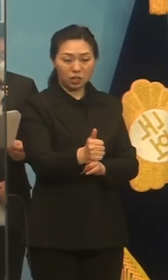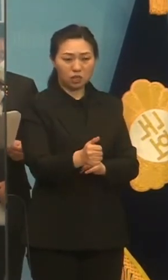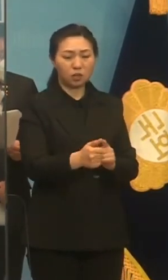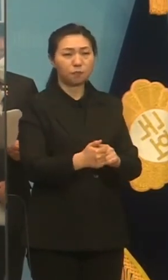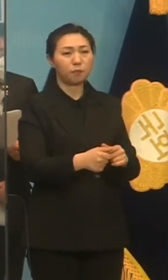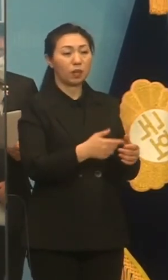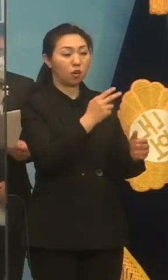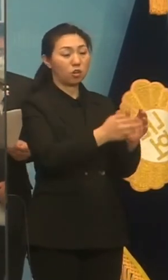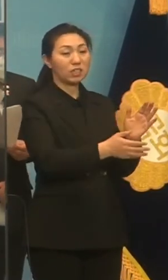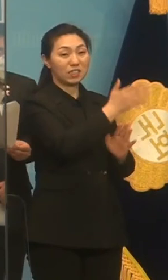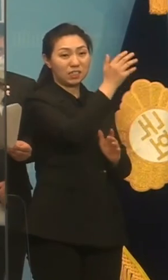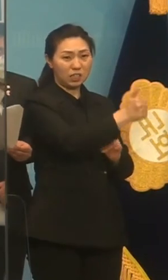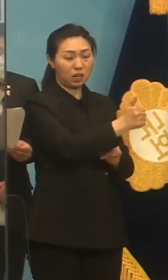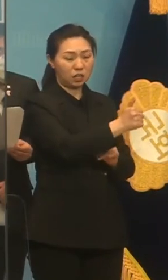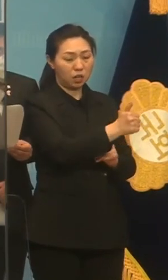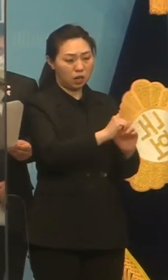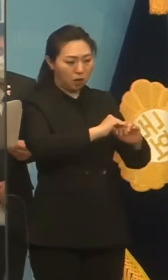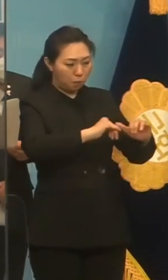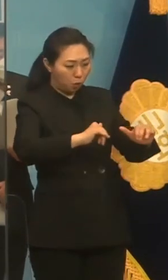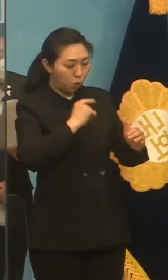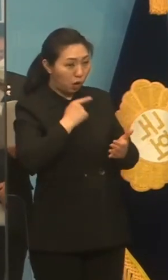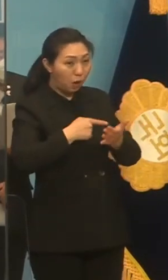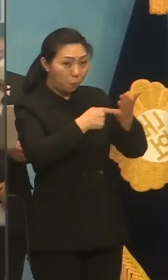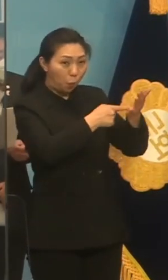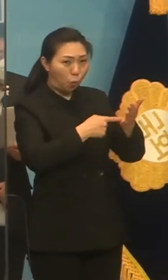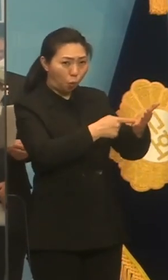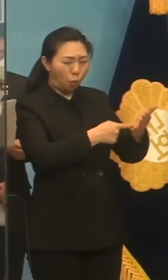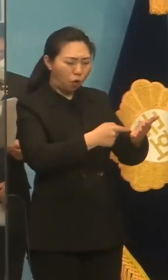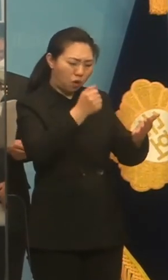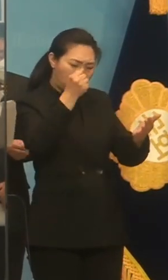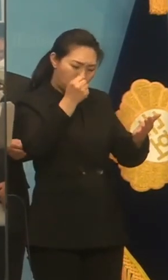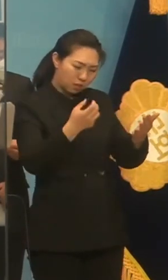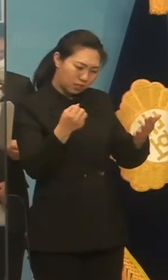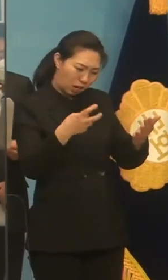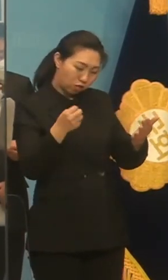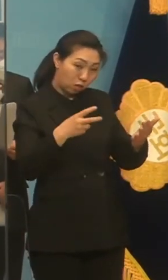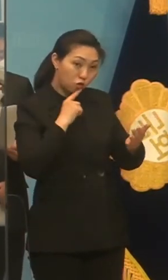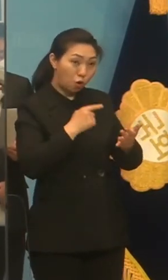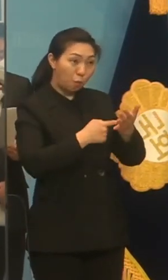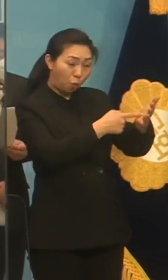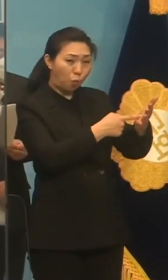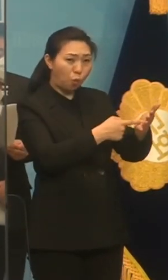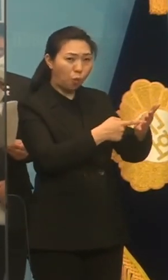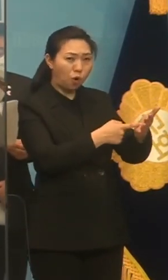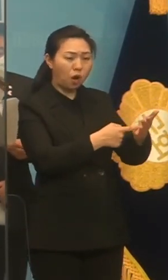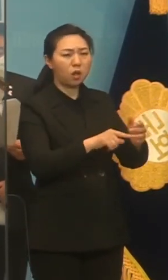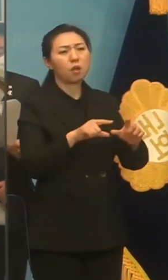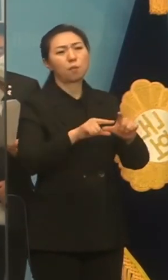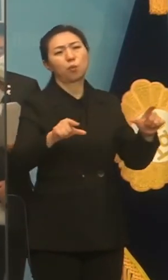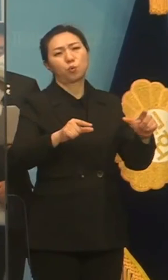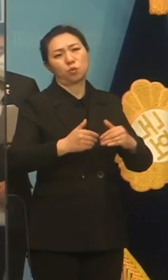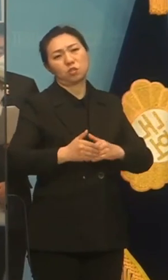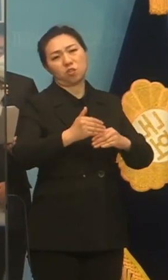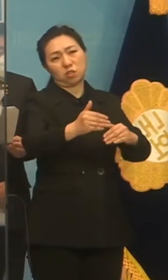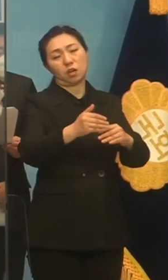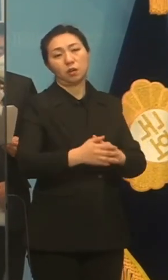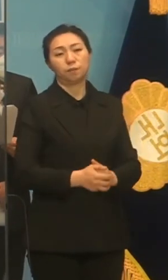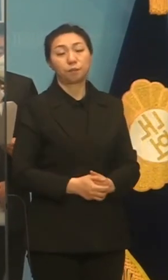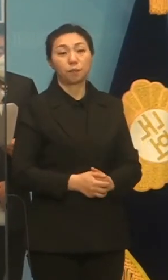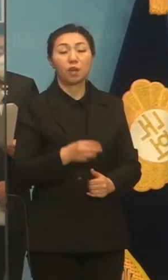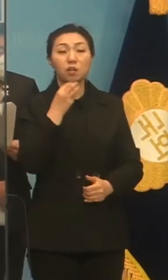별들의 보우를 수신 하는 것이 통상 되긴 설 생 4월